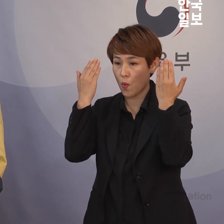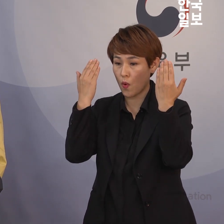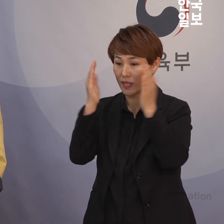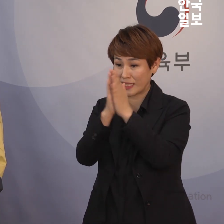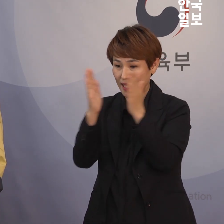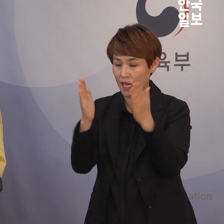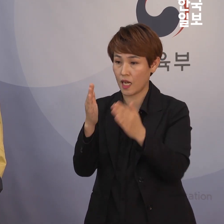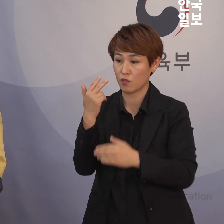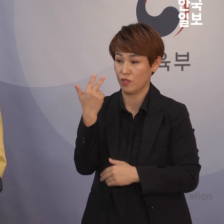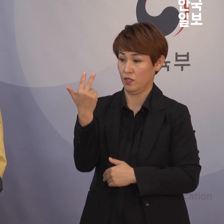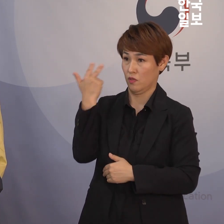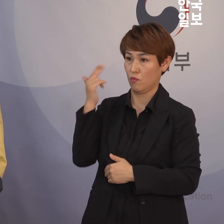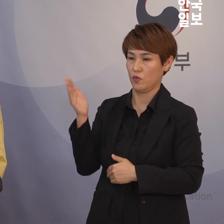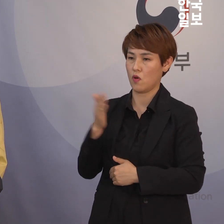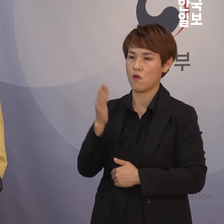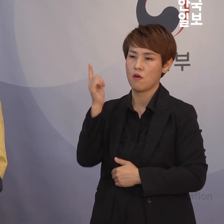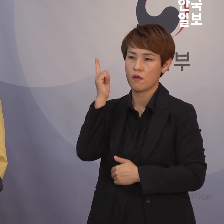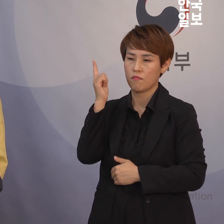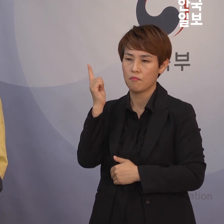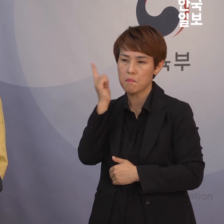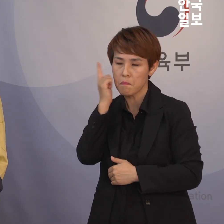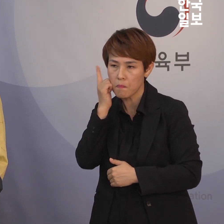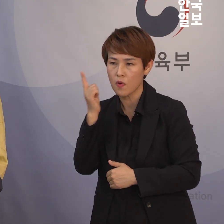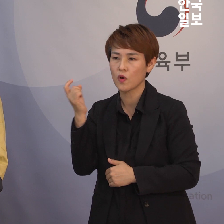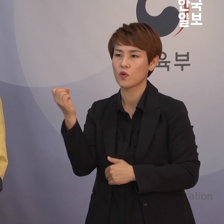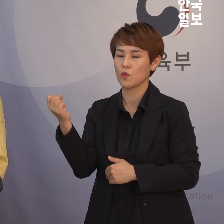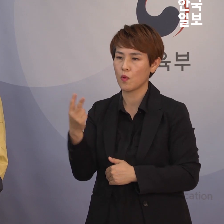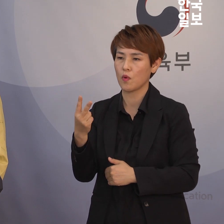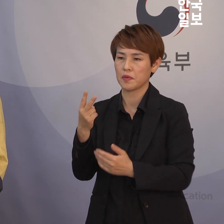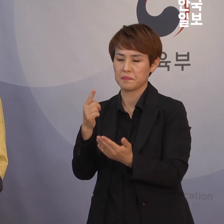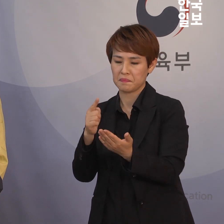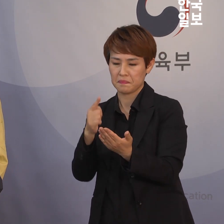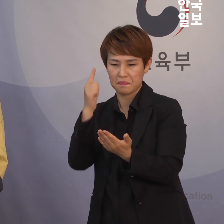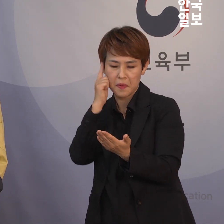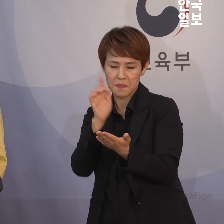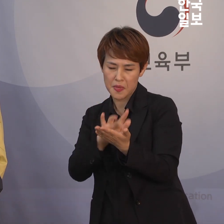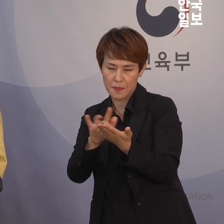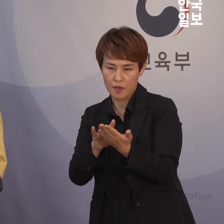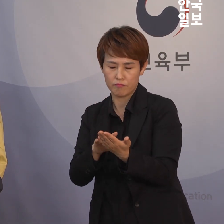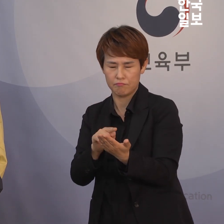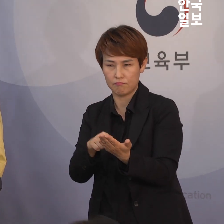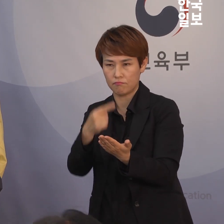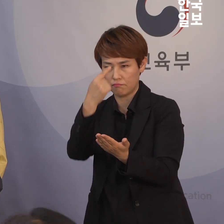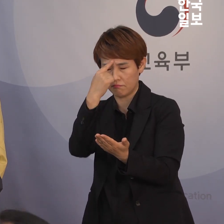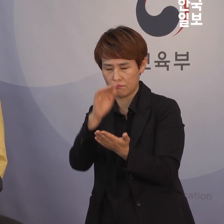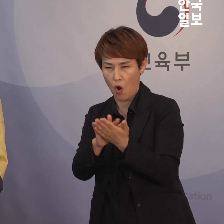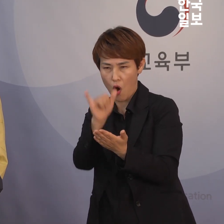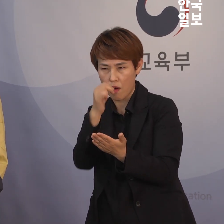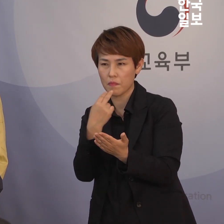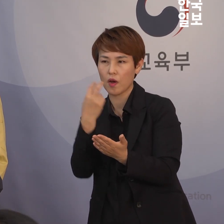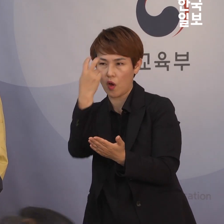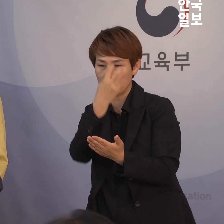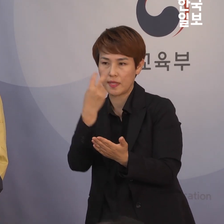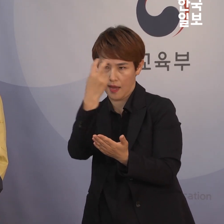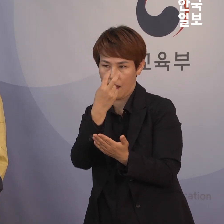전부터 모바일 등을 통한 나이스 시스템으로 발열 검사 등 자가 진단을